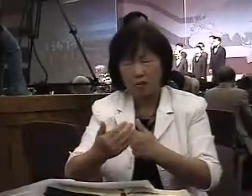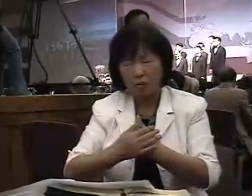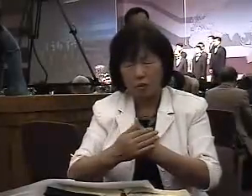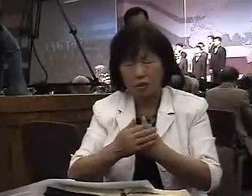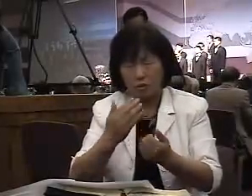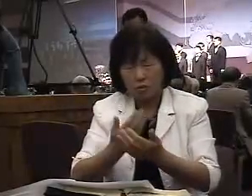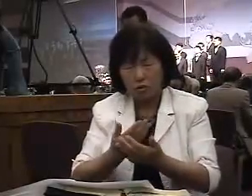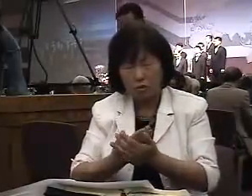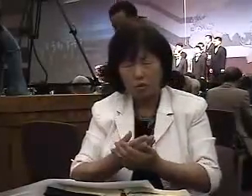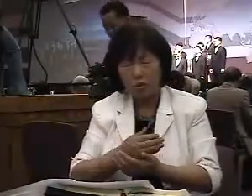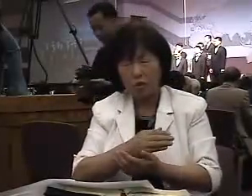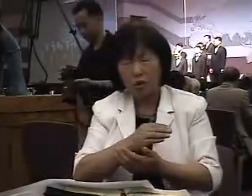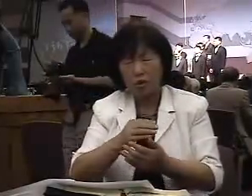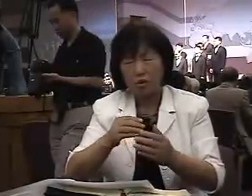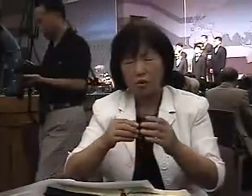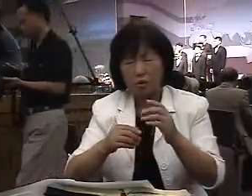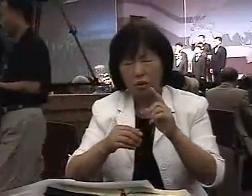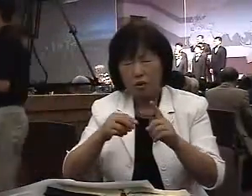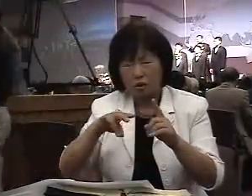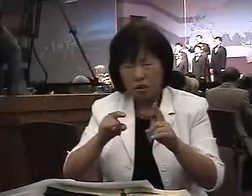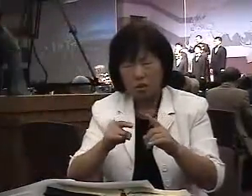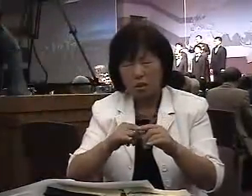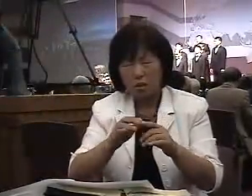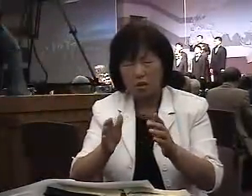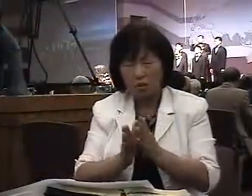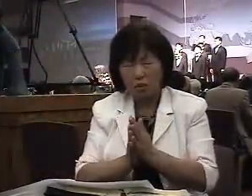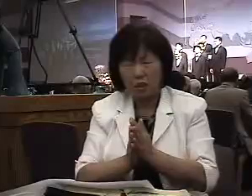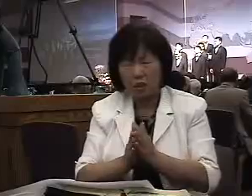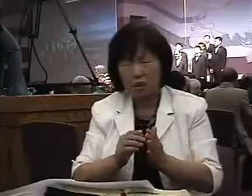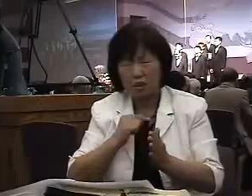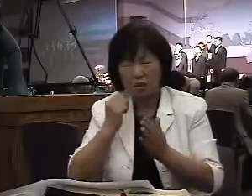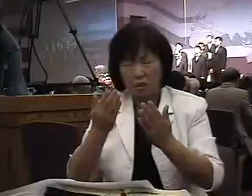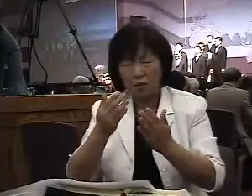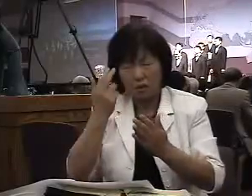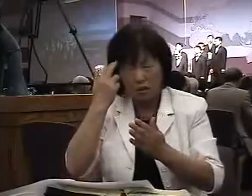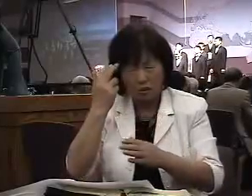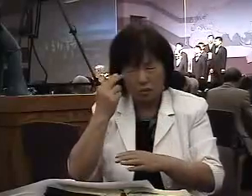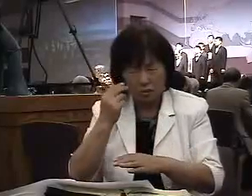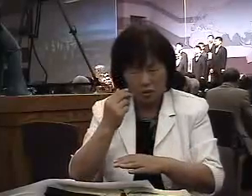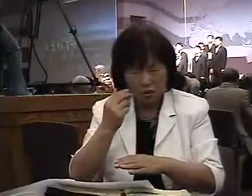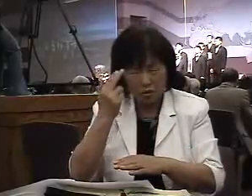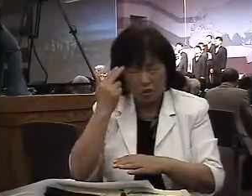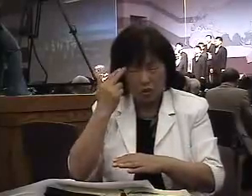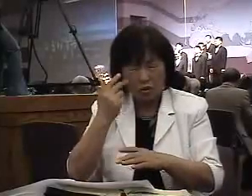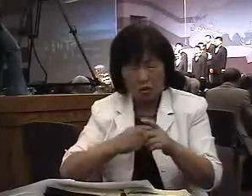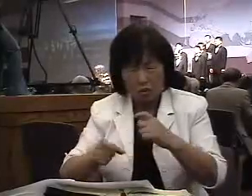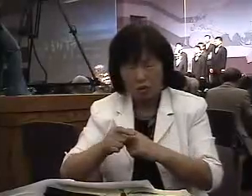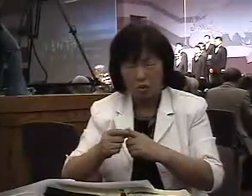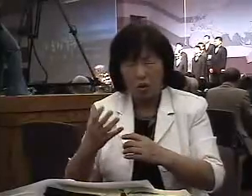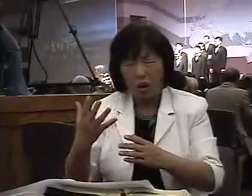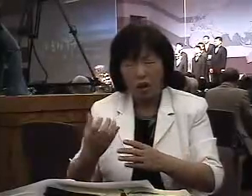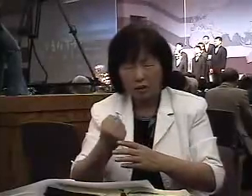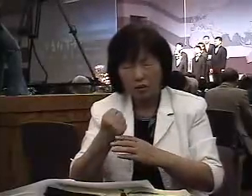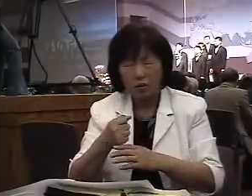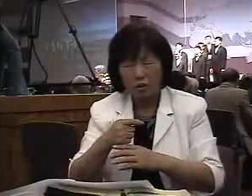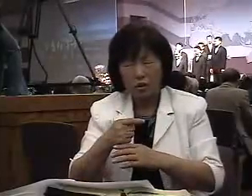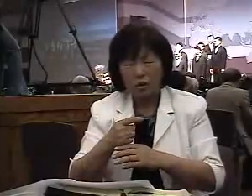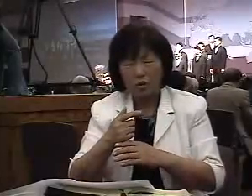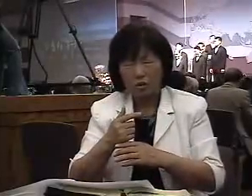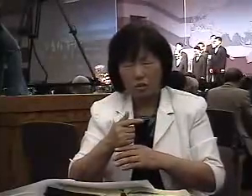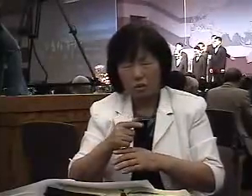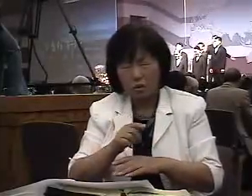우리 1세대들의 정서와 1세대들의 희생과 아버지 기도가 없이는 불가능합니다. 하나님 아버지, 우리 부모